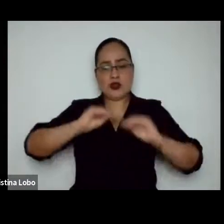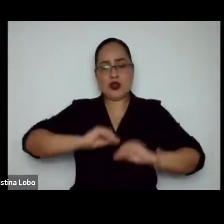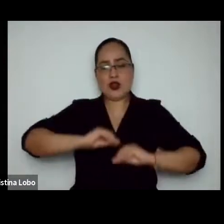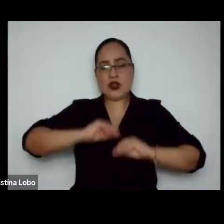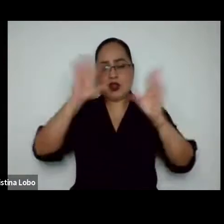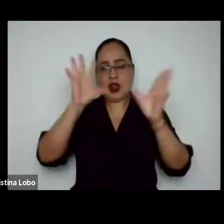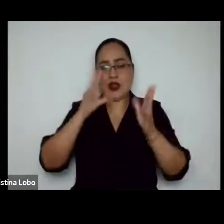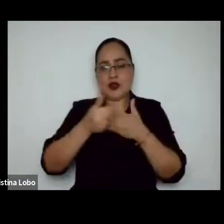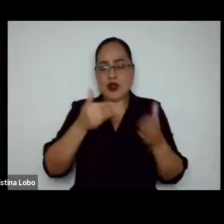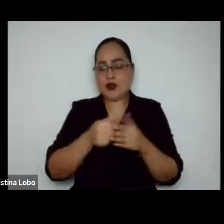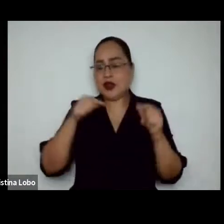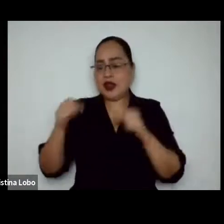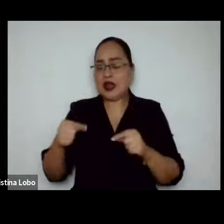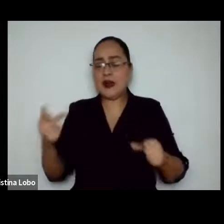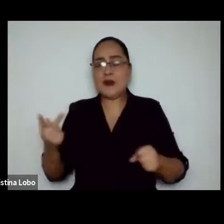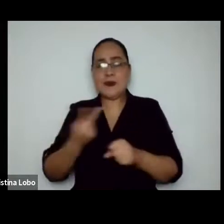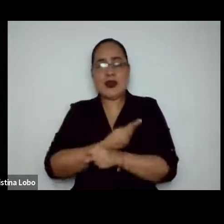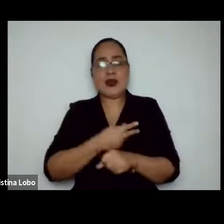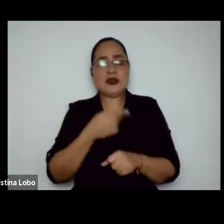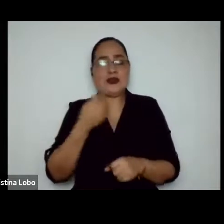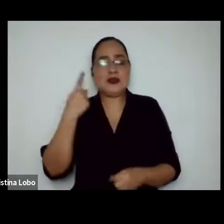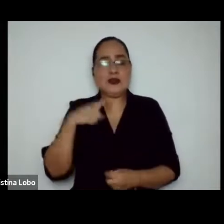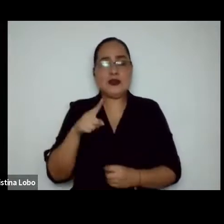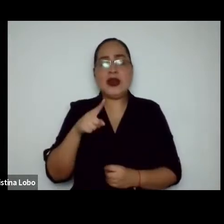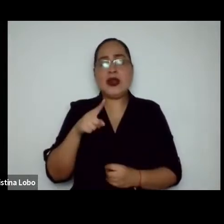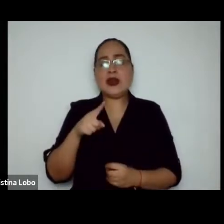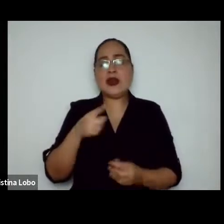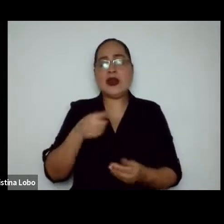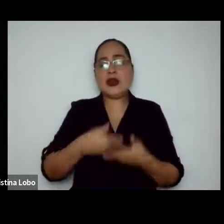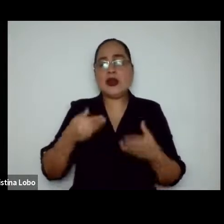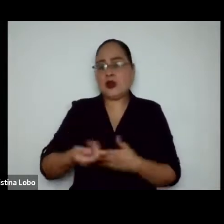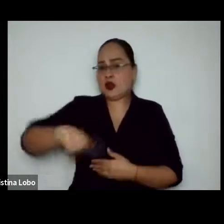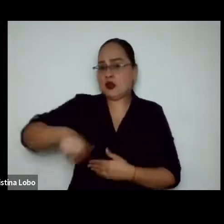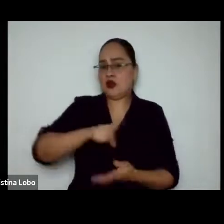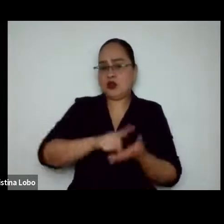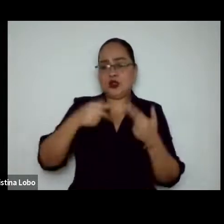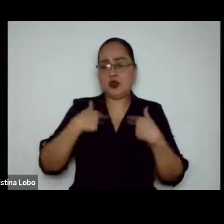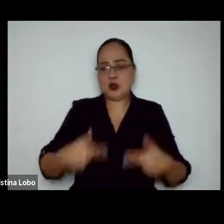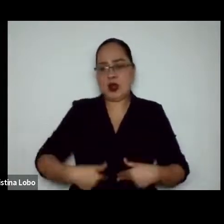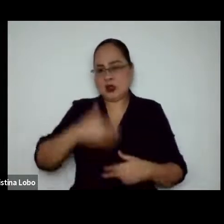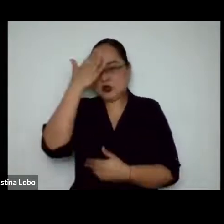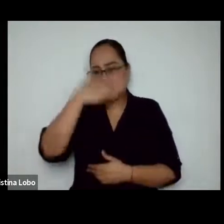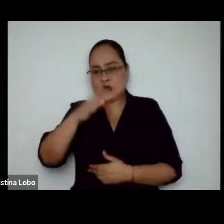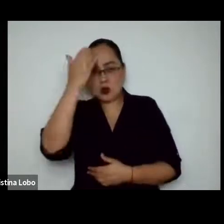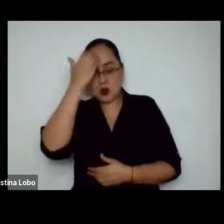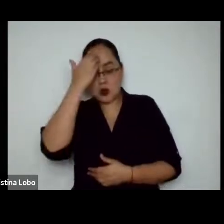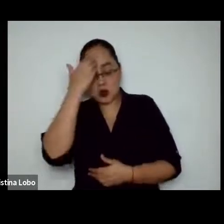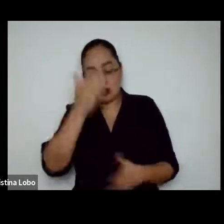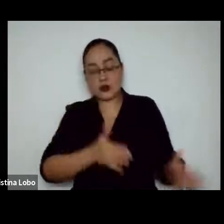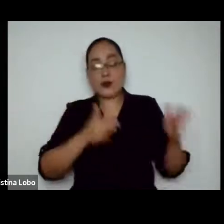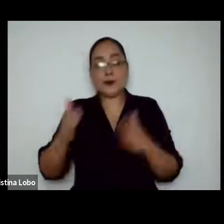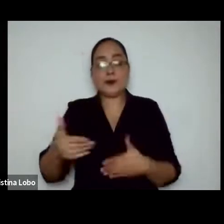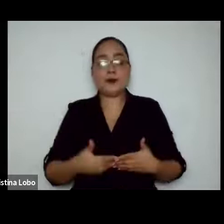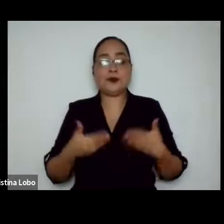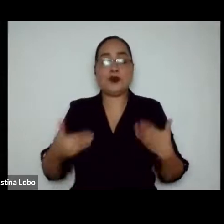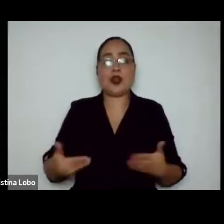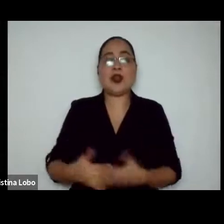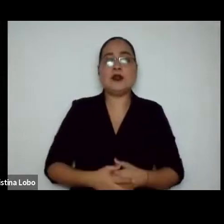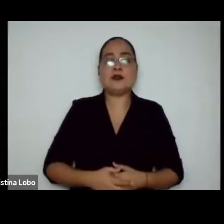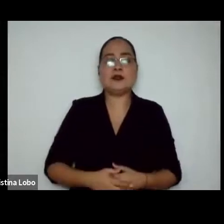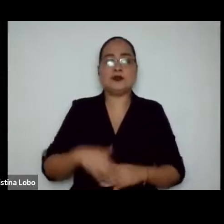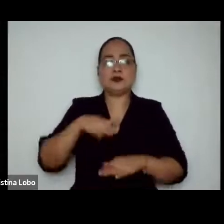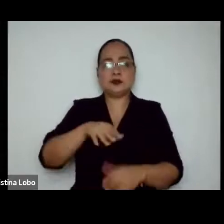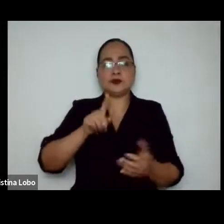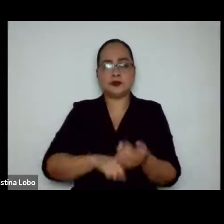dónde estamos parados para entender los derechos humanos. Y como ya decía, obviamente las movilizaciones sociales,